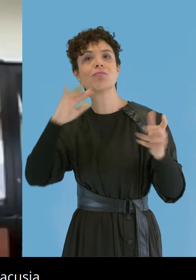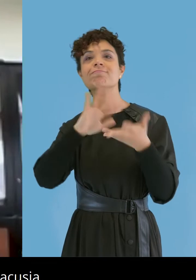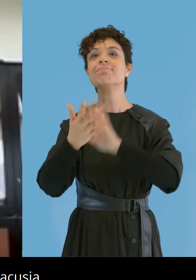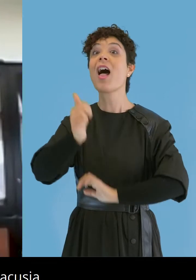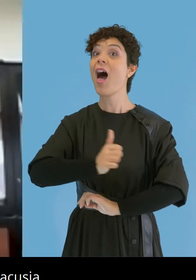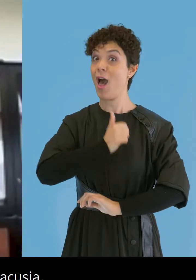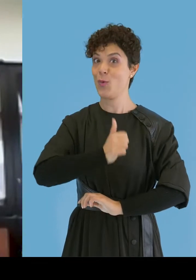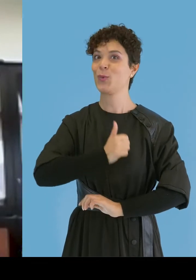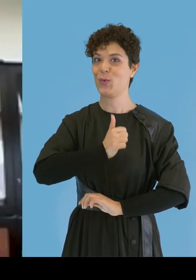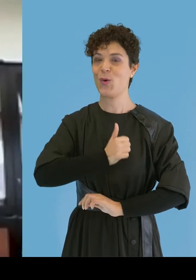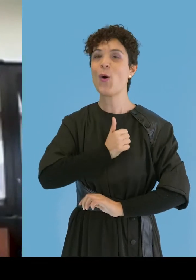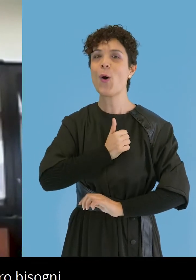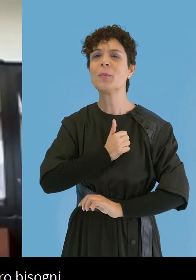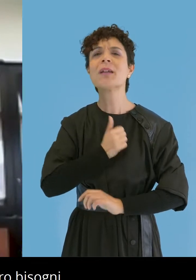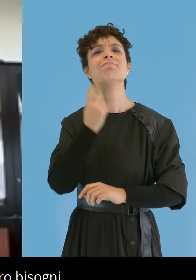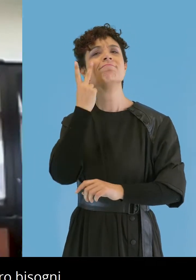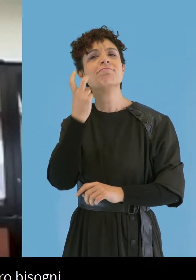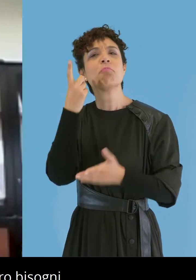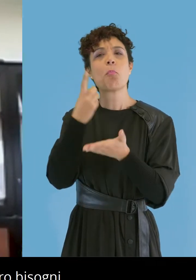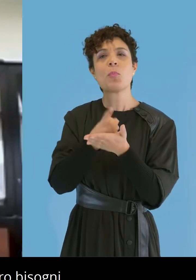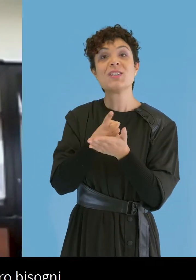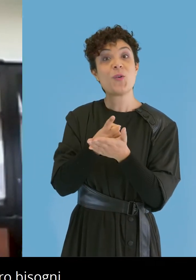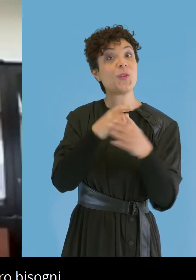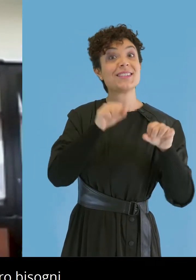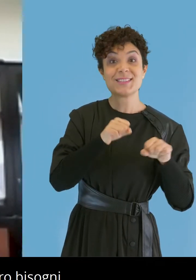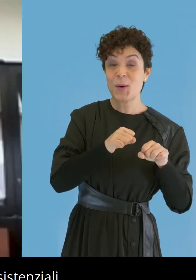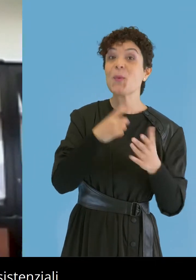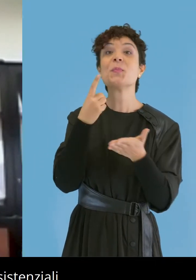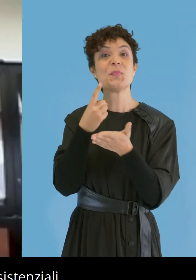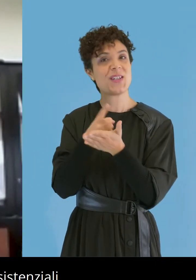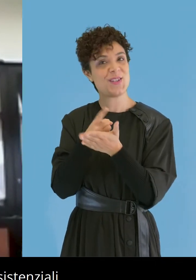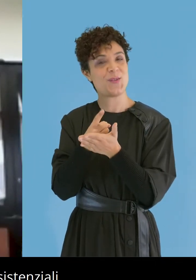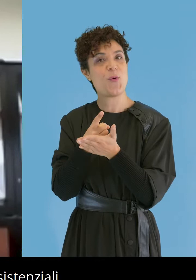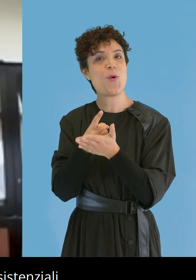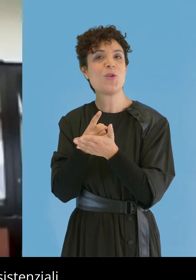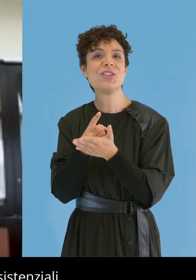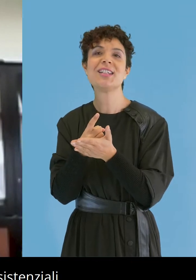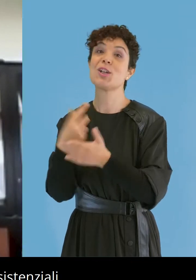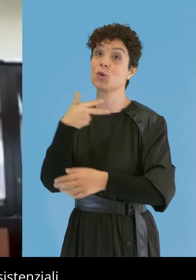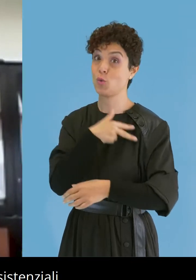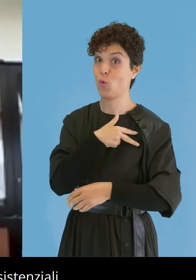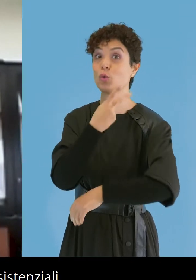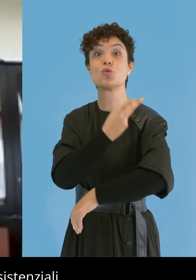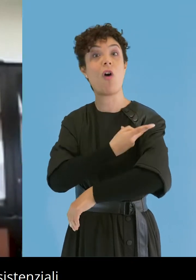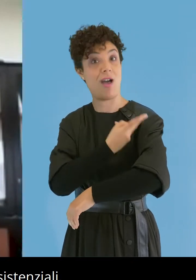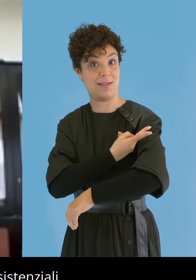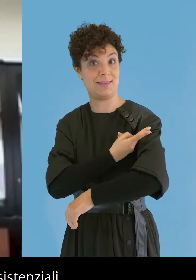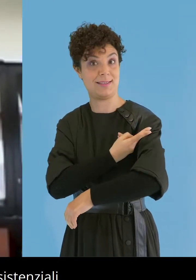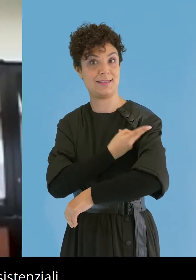sorde o con ipoacusia nella rappresentazione dei loro bisogni e di salute e dei